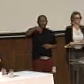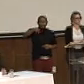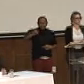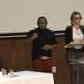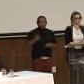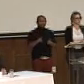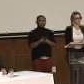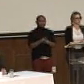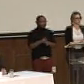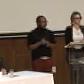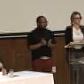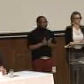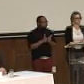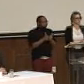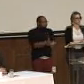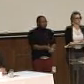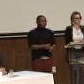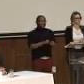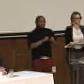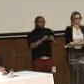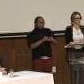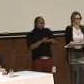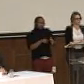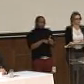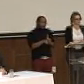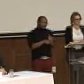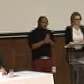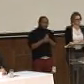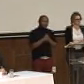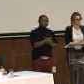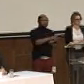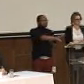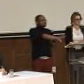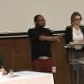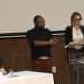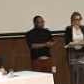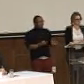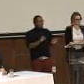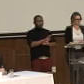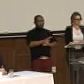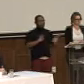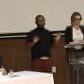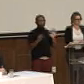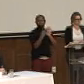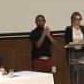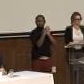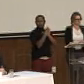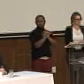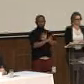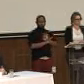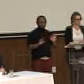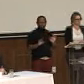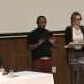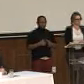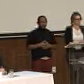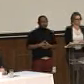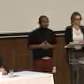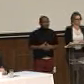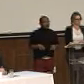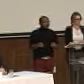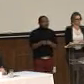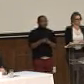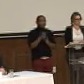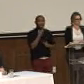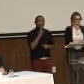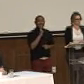ensino da pesquisa e extensão, que tem sido, de fato, modelo para o trabalho do Brasil inteiro. Nesse momento, não podia deixar de fazer alguns recados